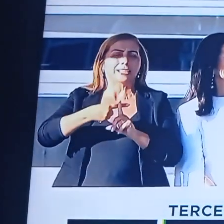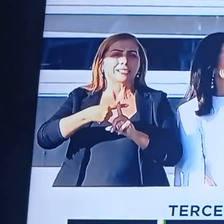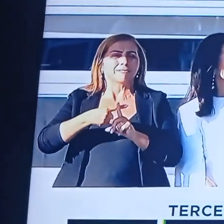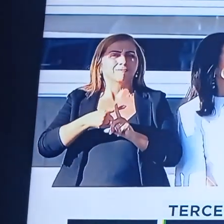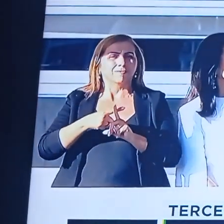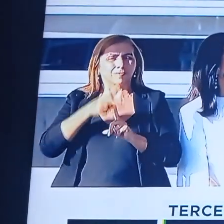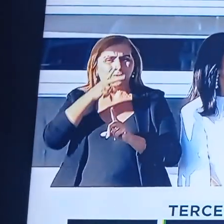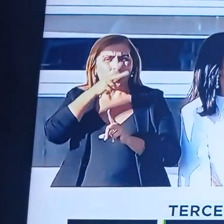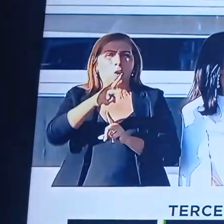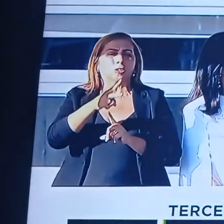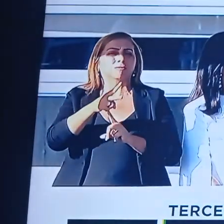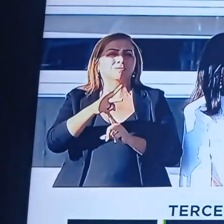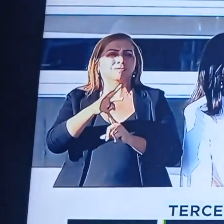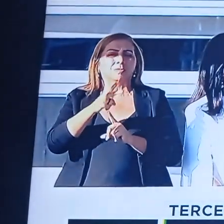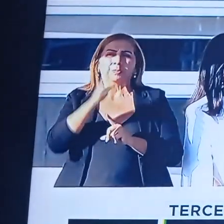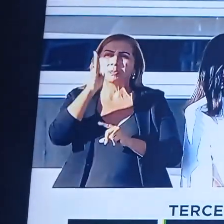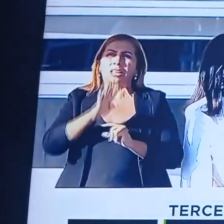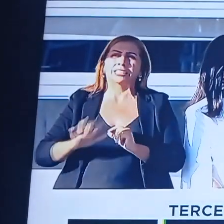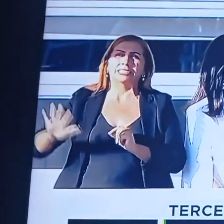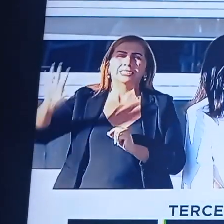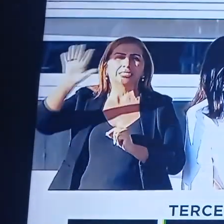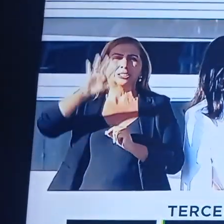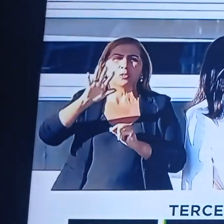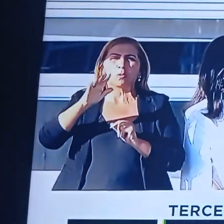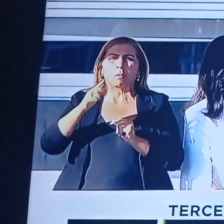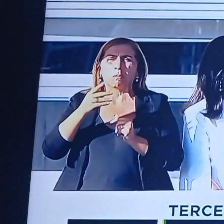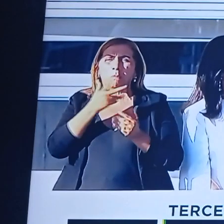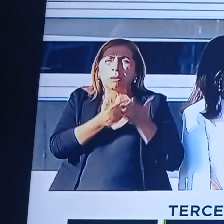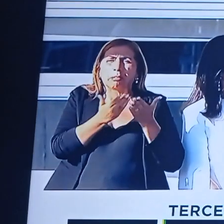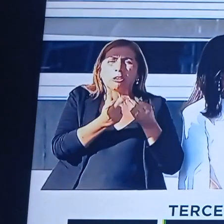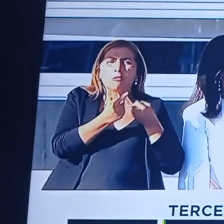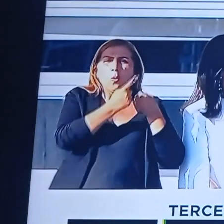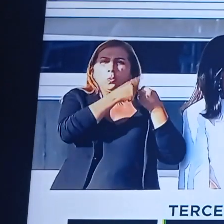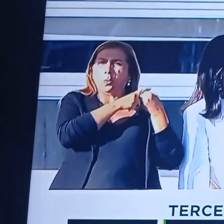evidente o quanto o Brasil andou para trás.